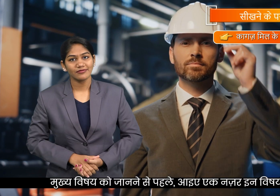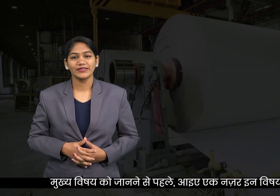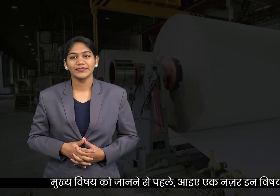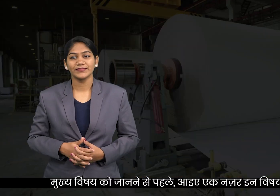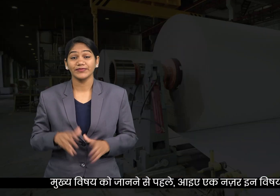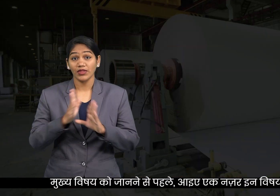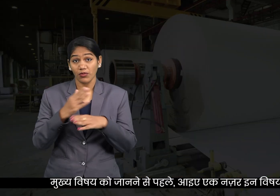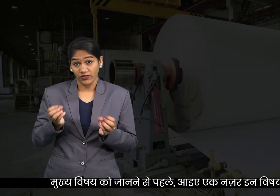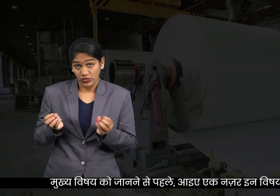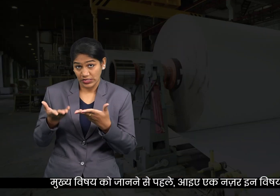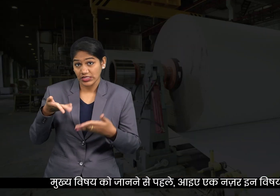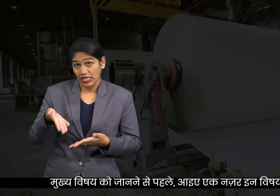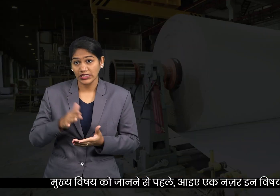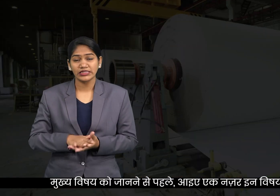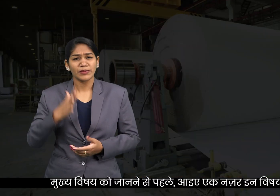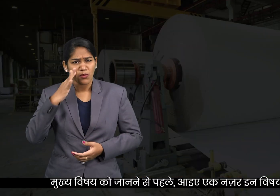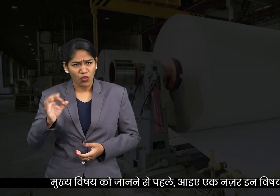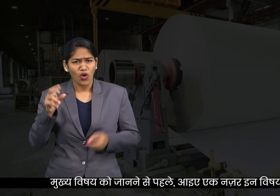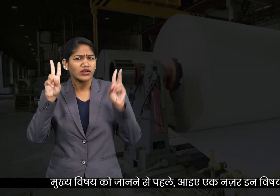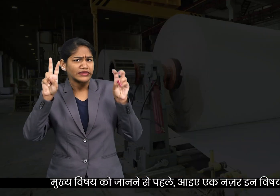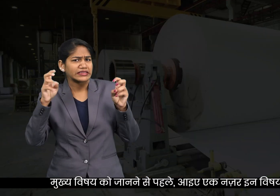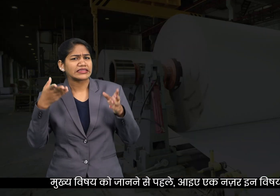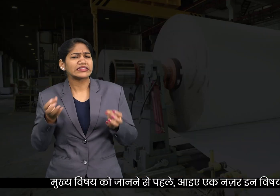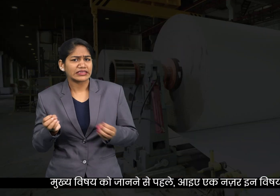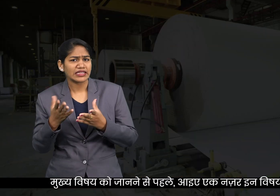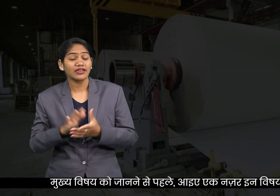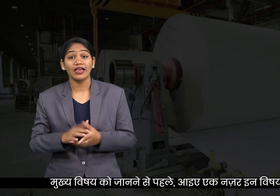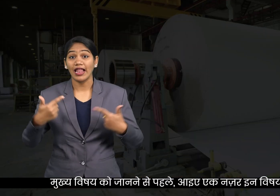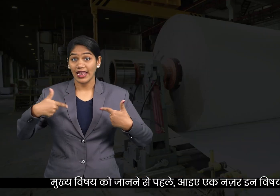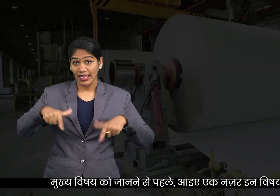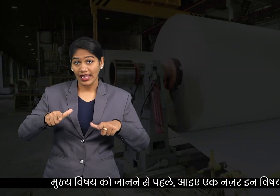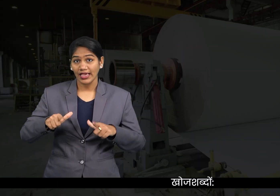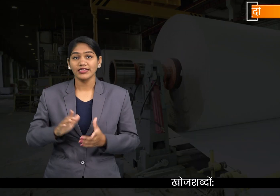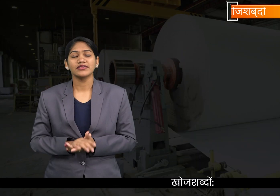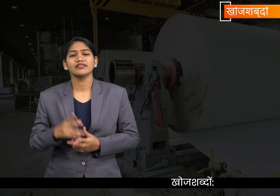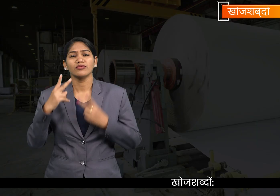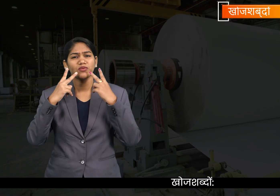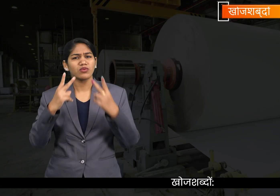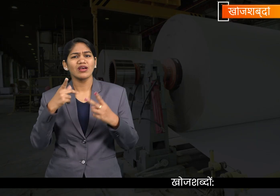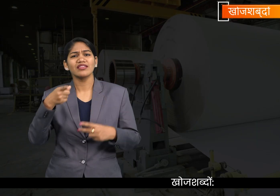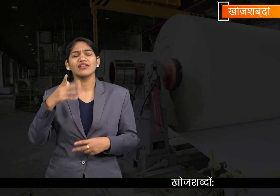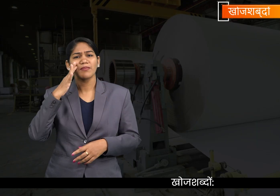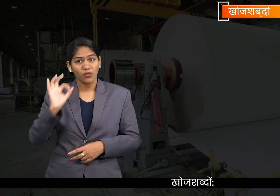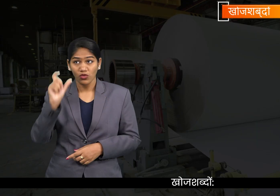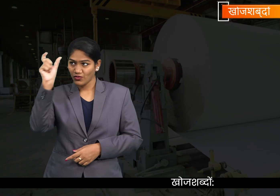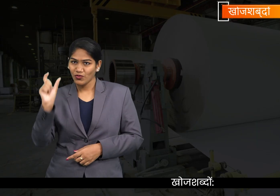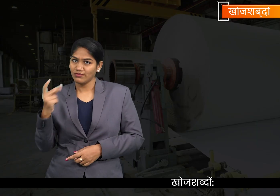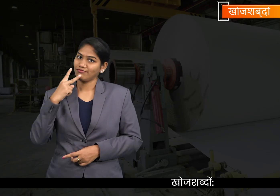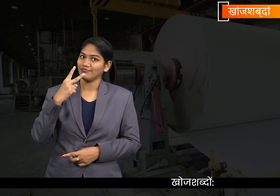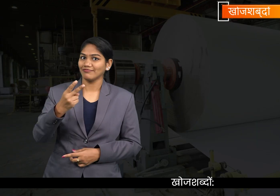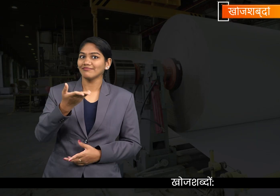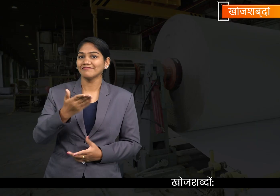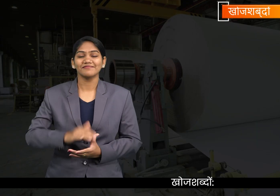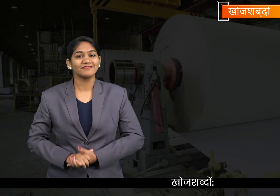मुख्य विषयों को जानने से पहले आइए एक नज़र इन विषयों पर डालते हैं। खोज शब्दों।